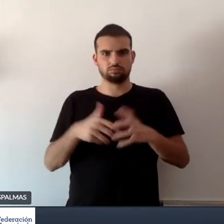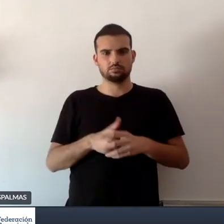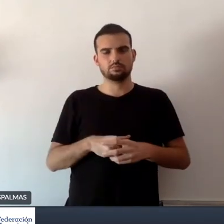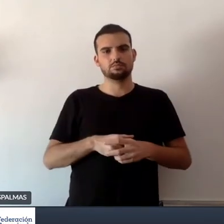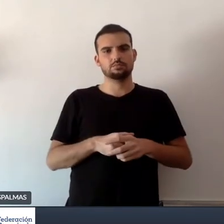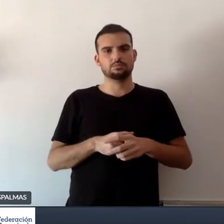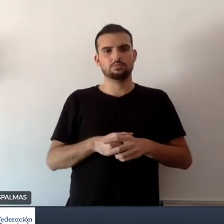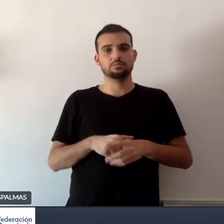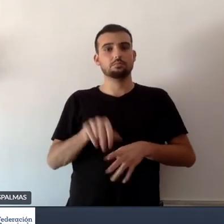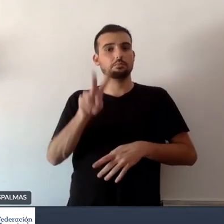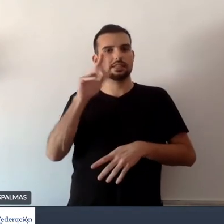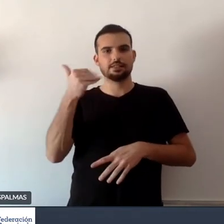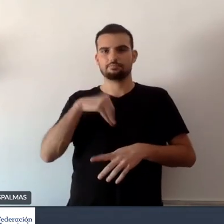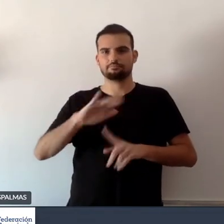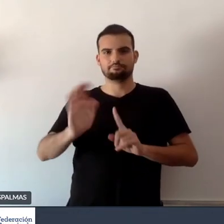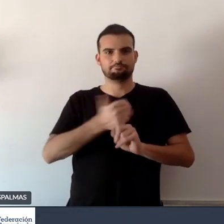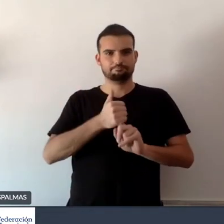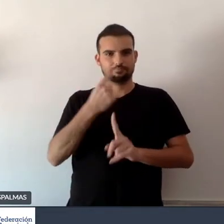Ahí ya le tiene.